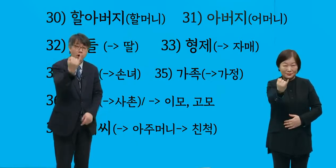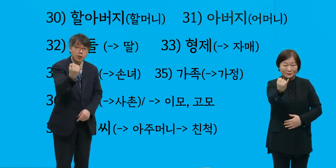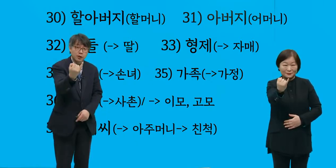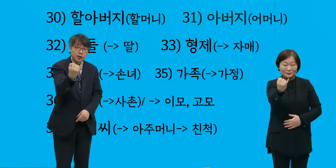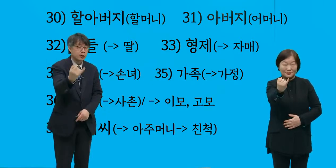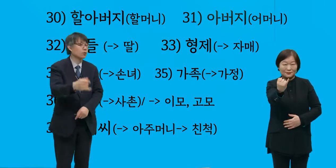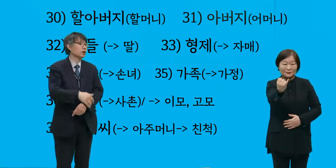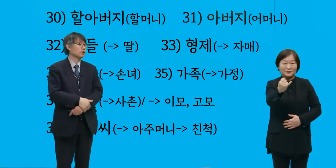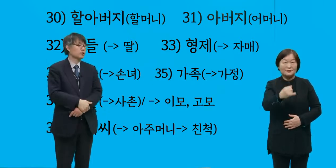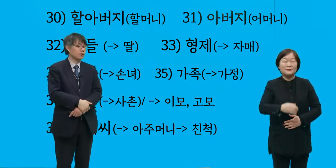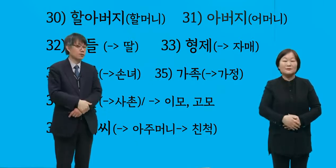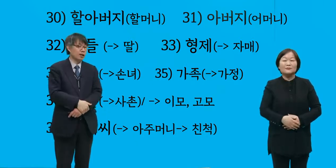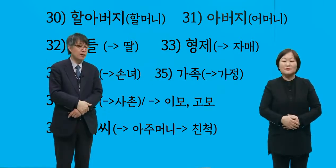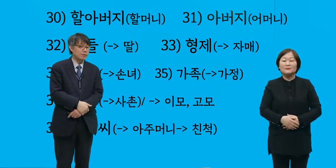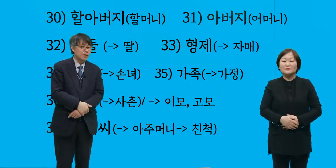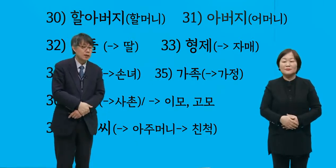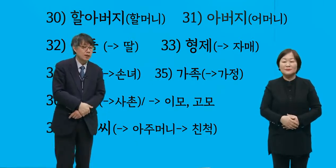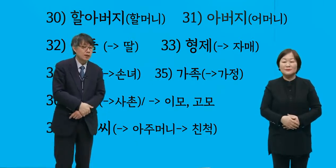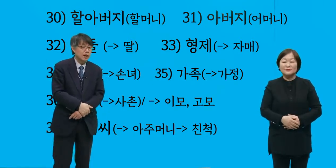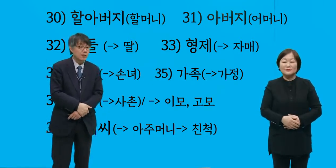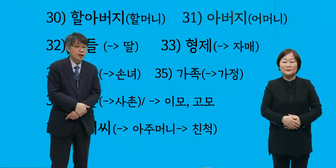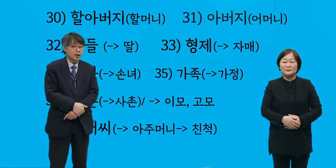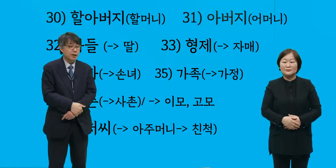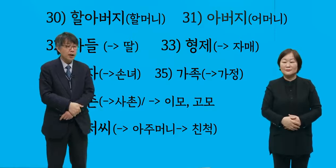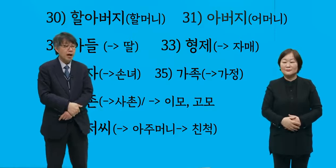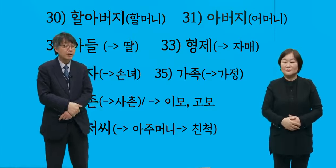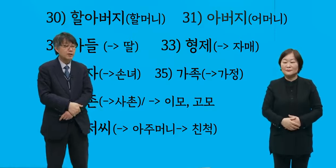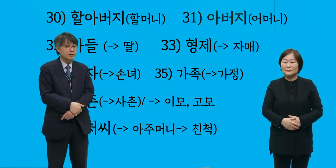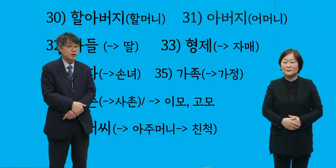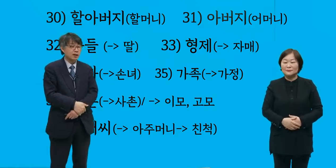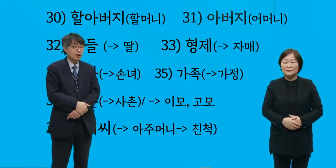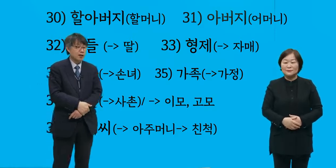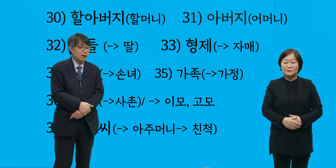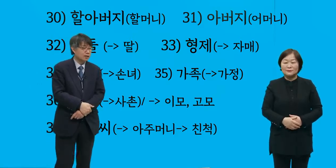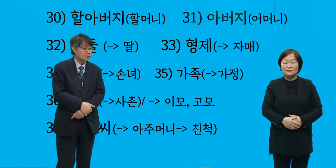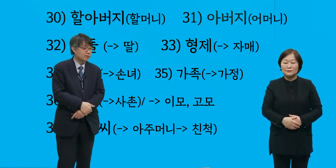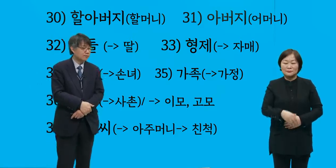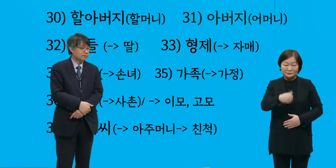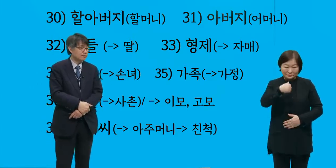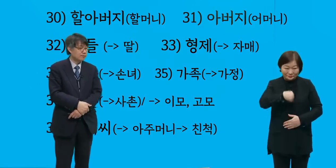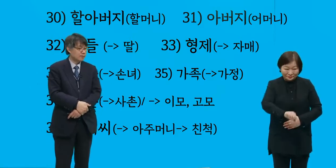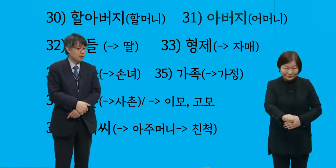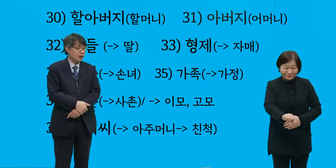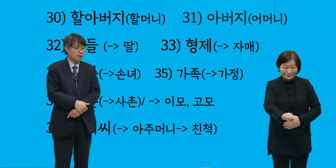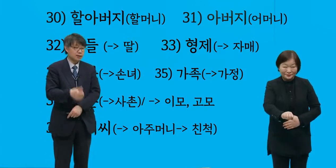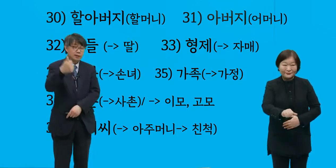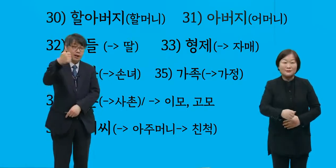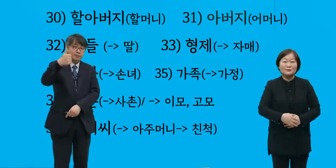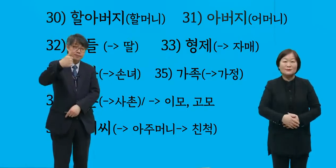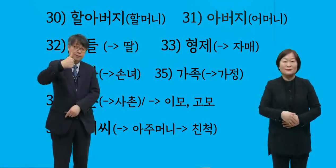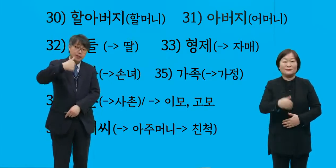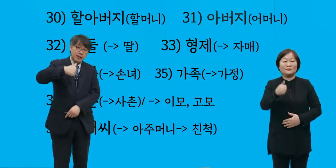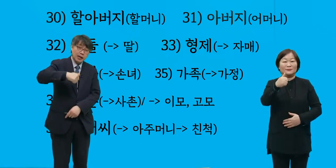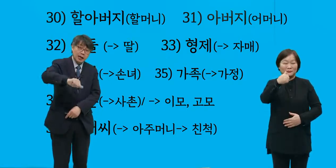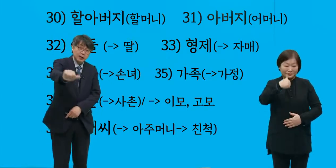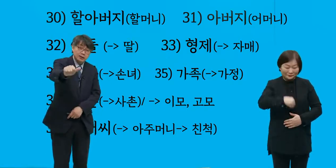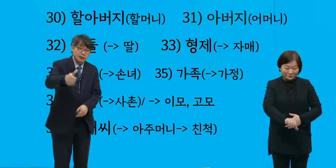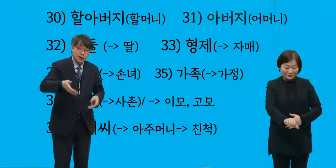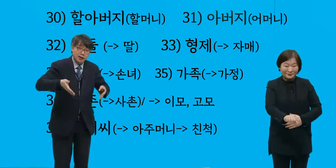어머니 이렇게 쓸 수 있습니다. 그 다음에 아들은 어떻게 할까요? 아들. 자, 아들. 자, 이렇게